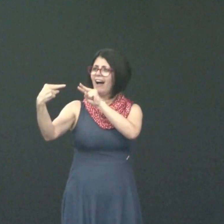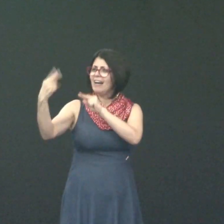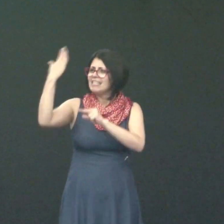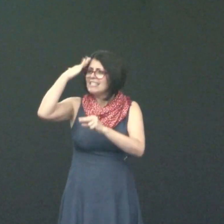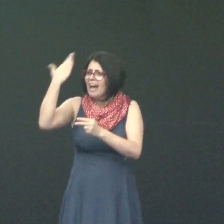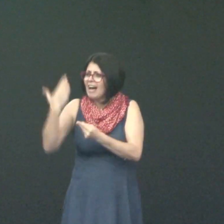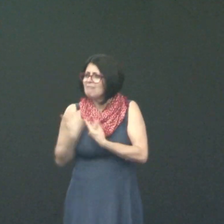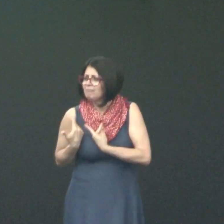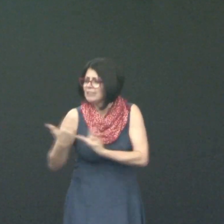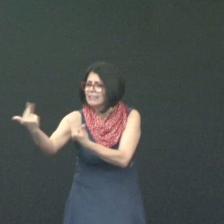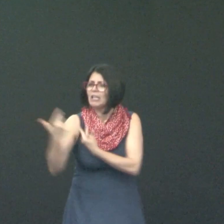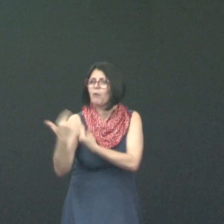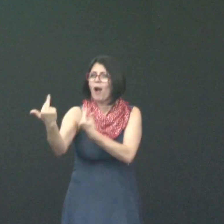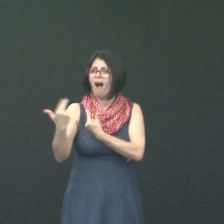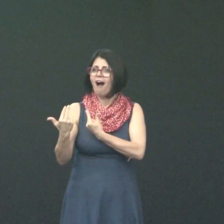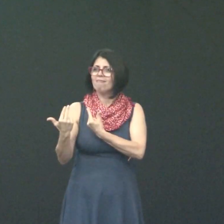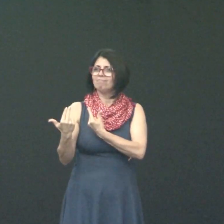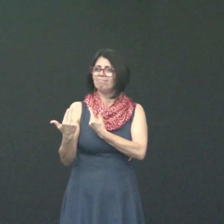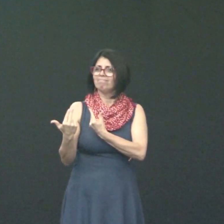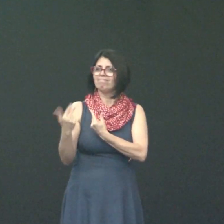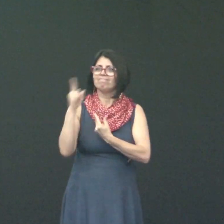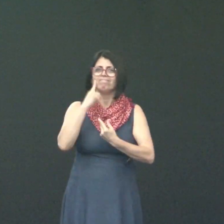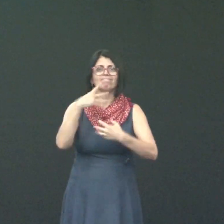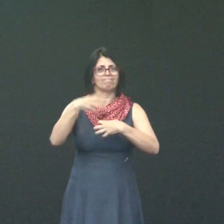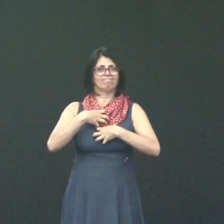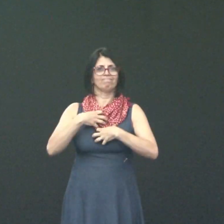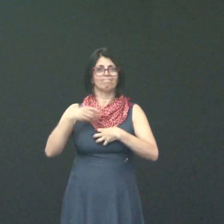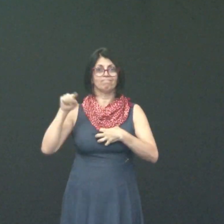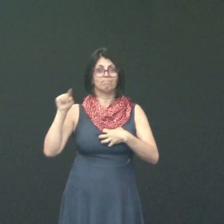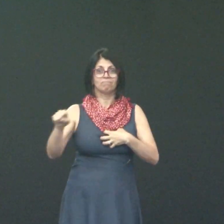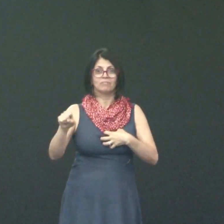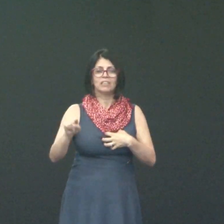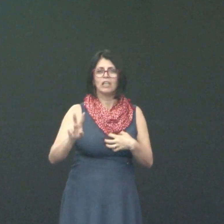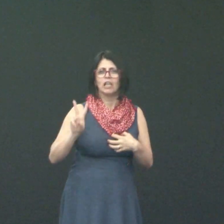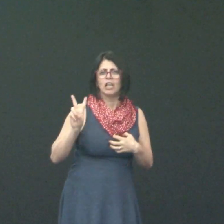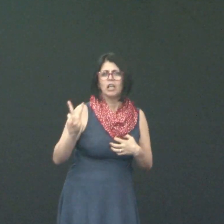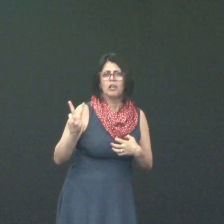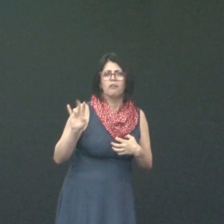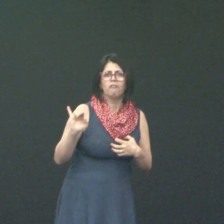diferenciado que ele tem com a cultura surda, com os seus pares.